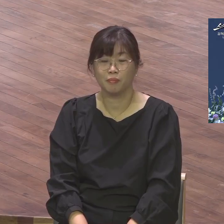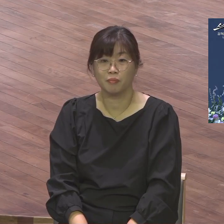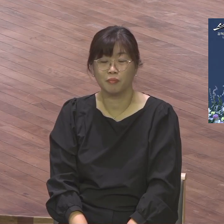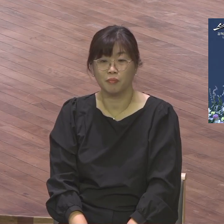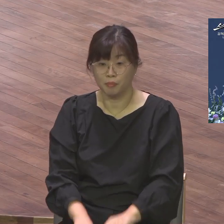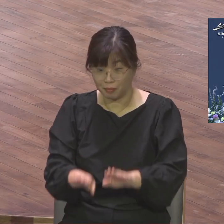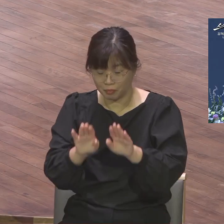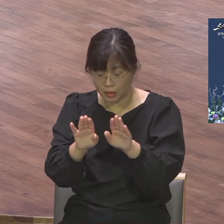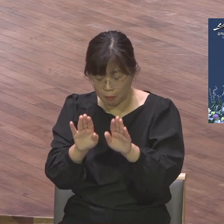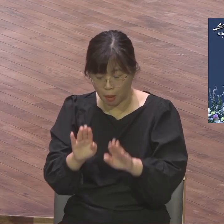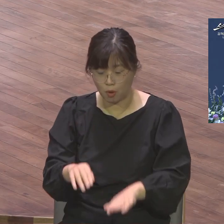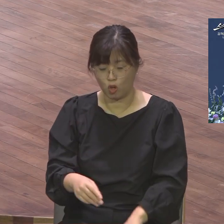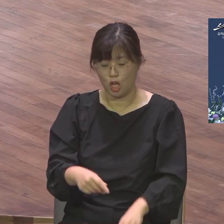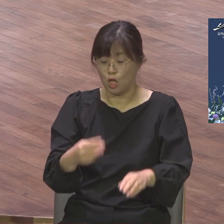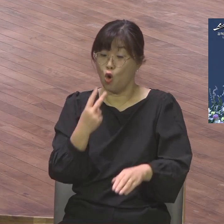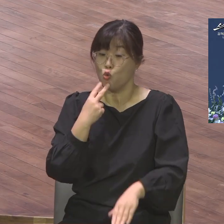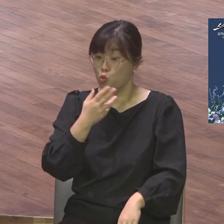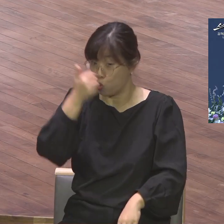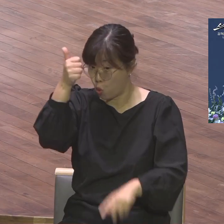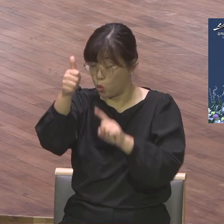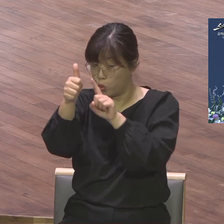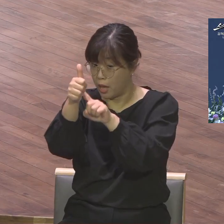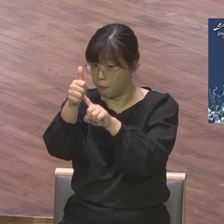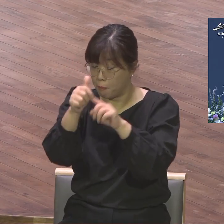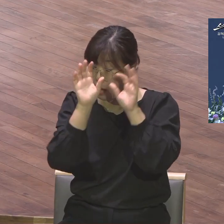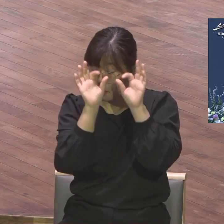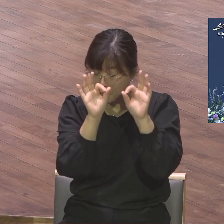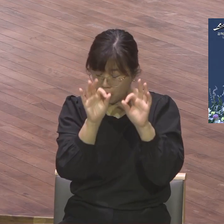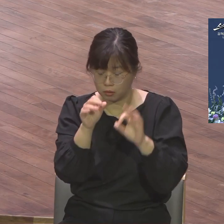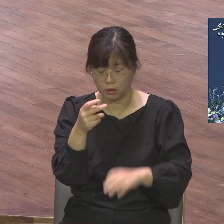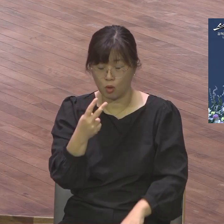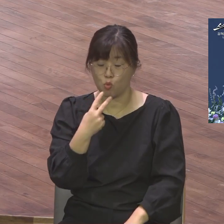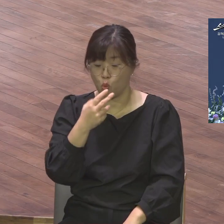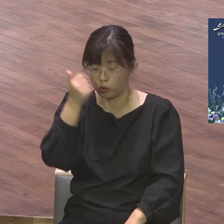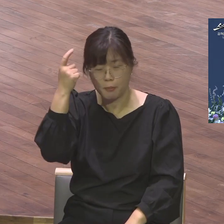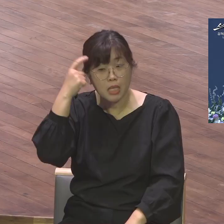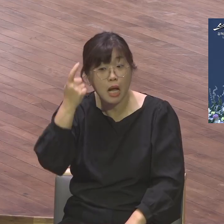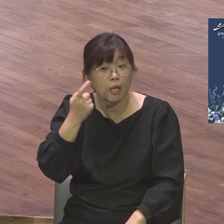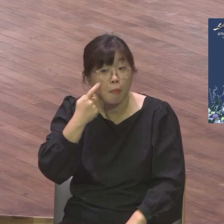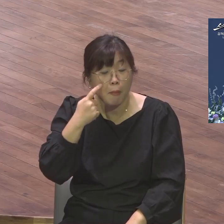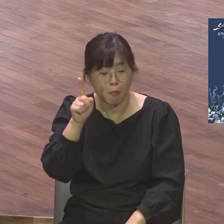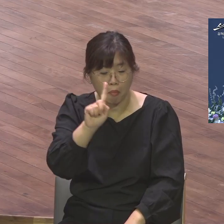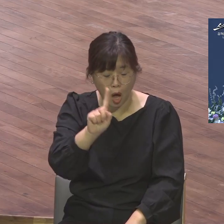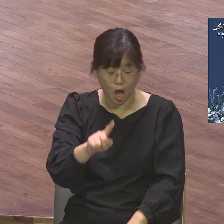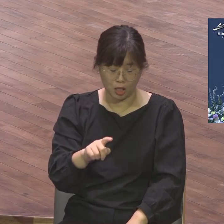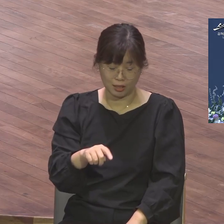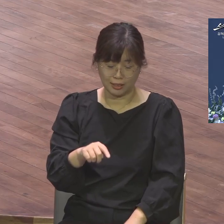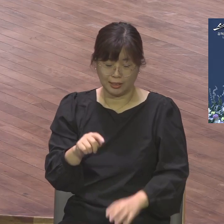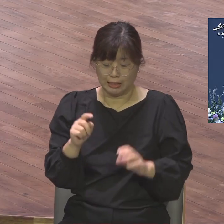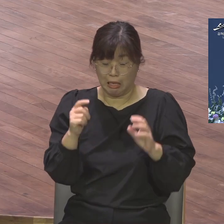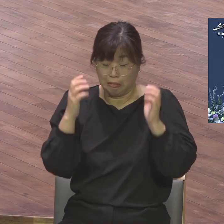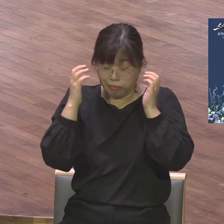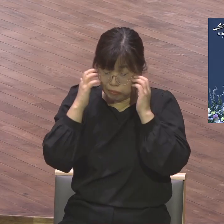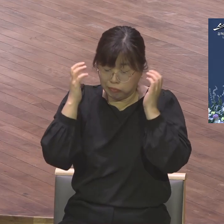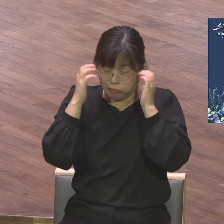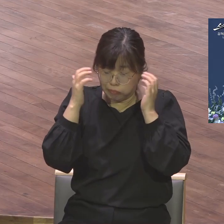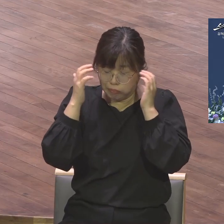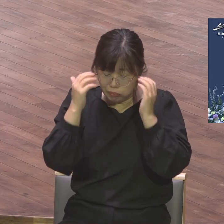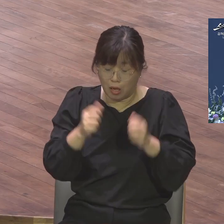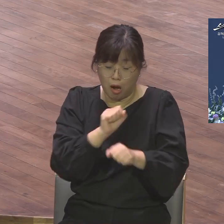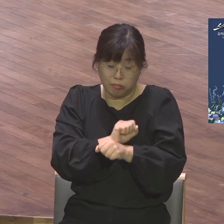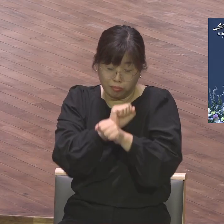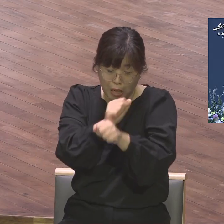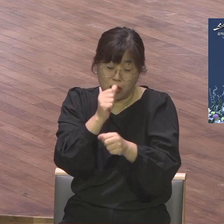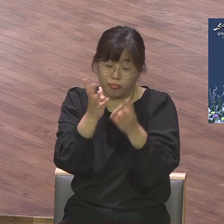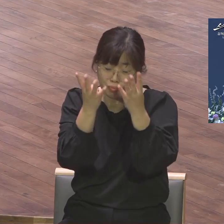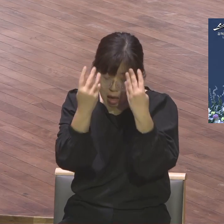명예회복이 다 돼. 애굽의 총리가 돼가지고 하나님의 살아 역사심을 주변 모든 국가들에게 전가하는 선교사의 삶을